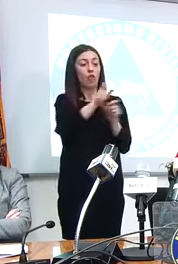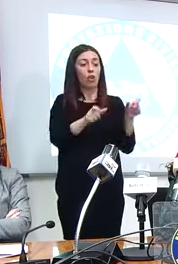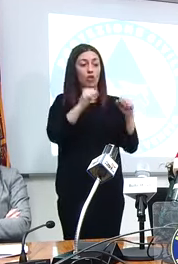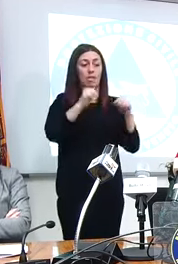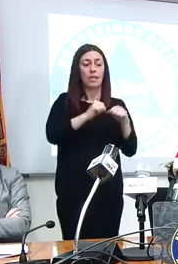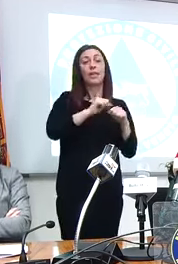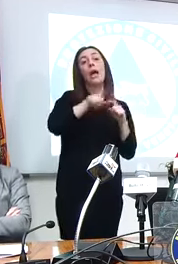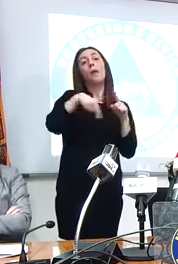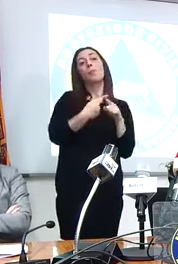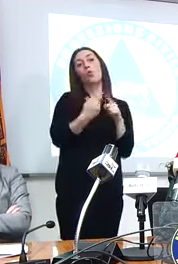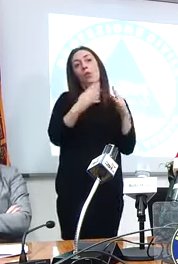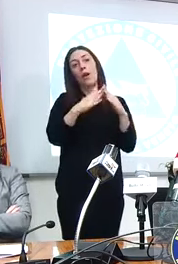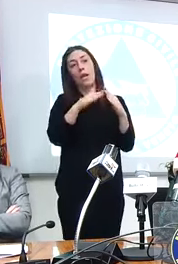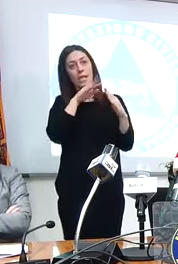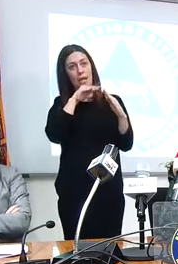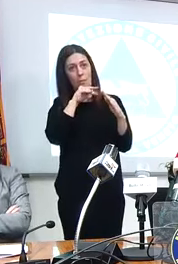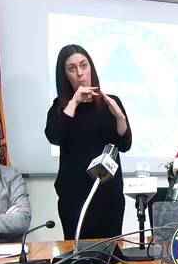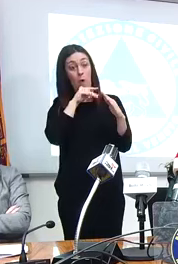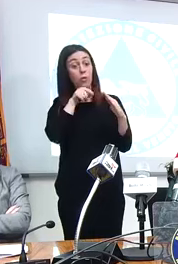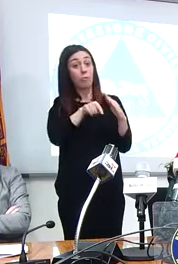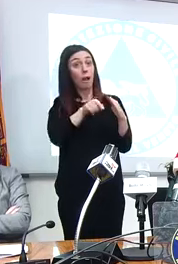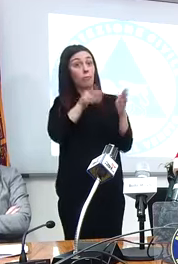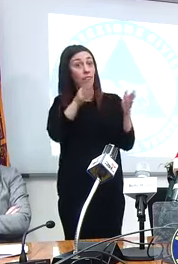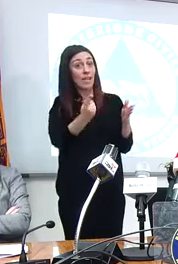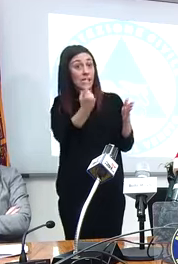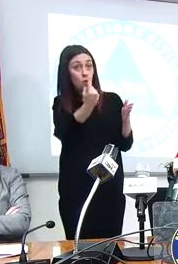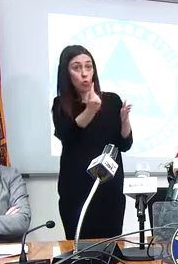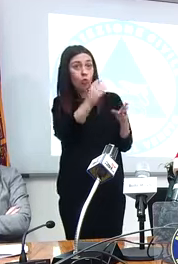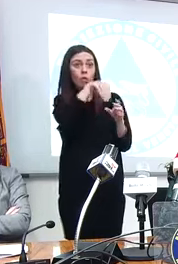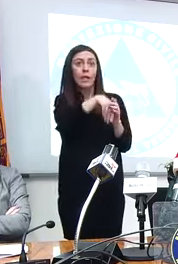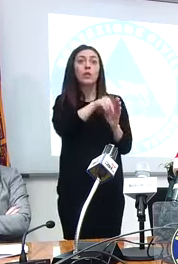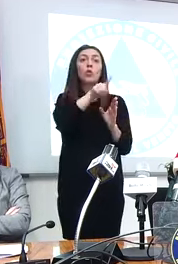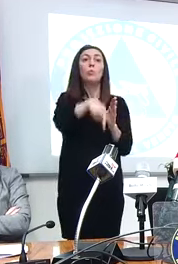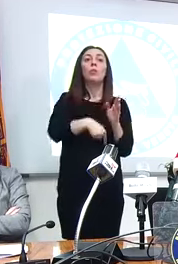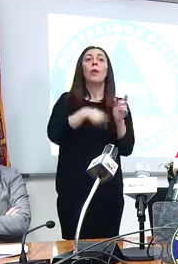contempo nella fase 1 sono compresi anche i soggetti